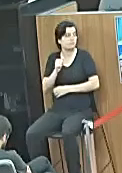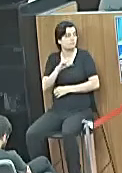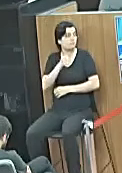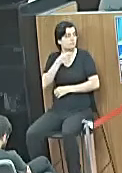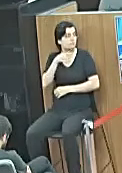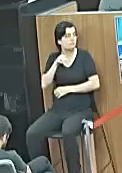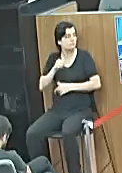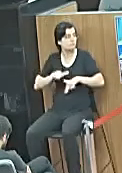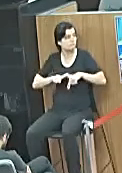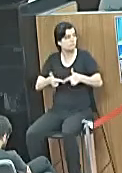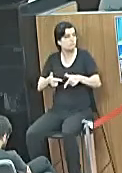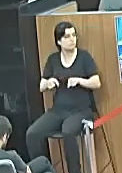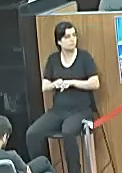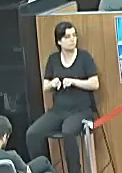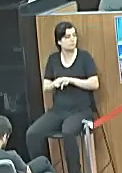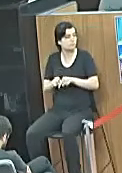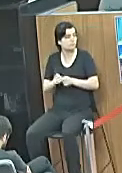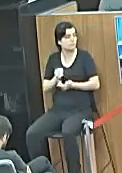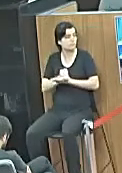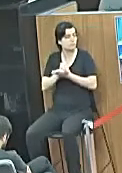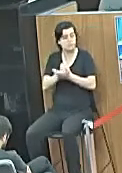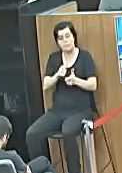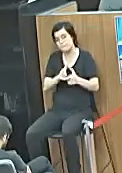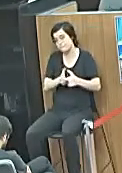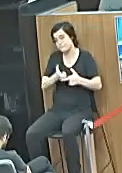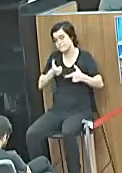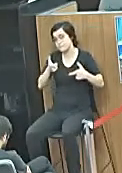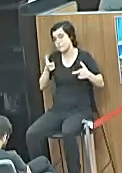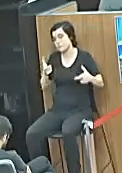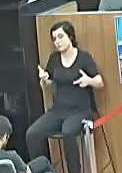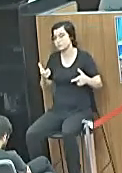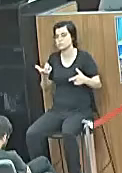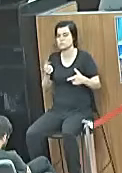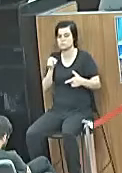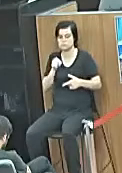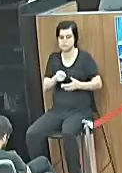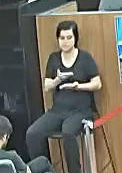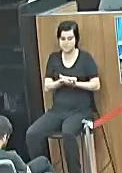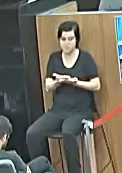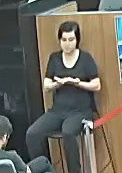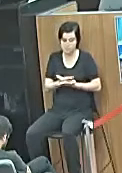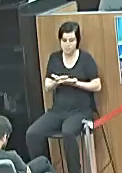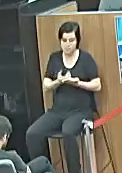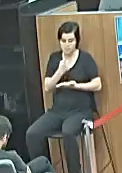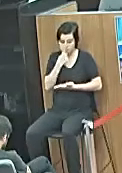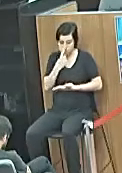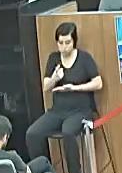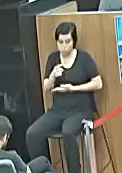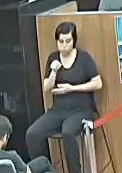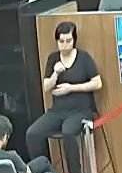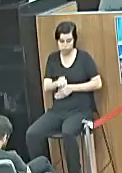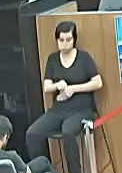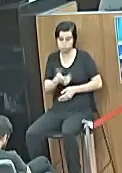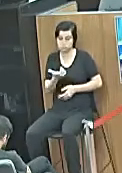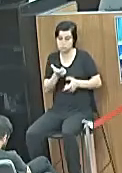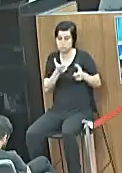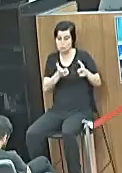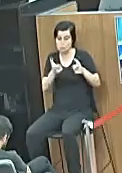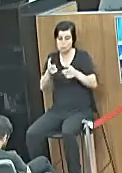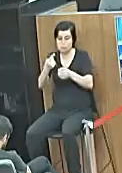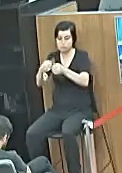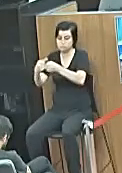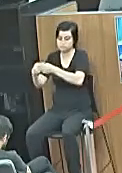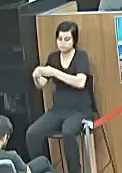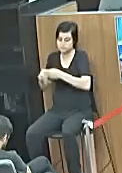120 destinada à construção e ampliação de sistema de tratamento de esgoto cts em todas as regiões com o objetivo